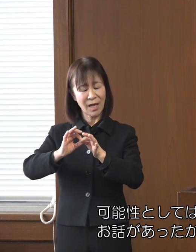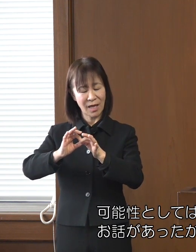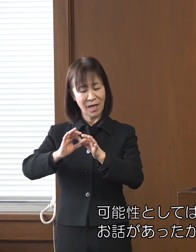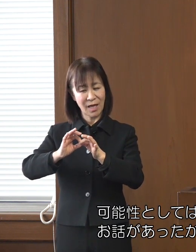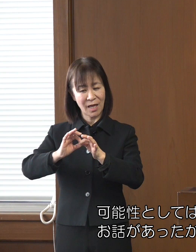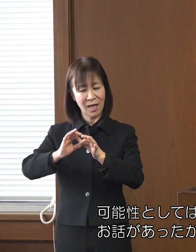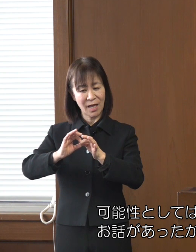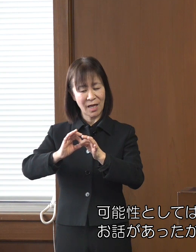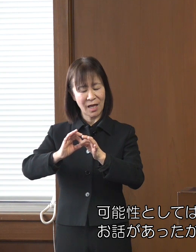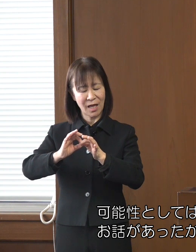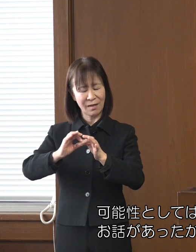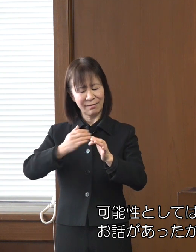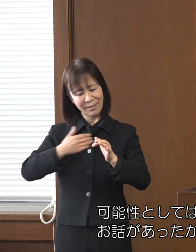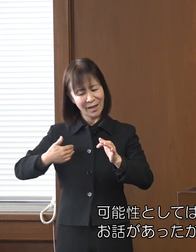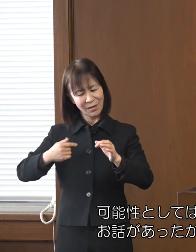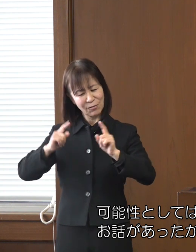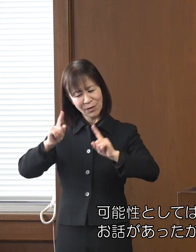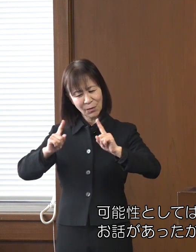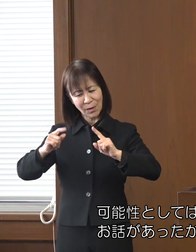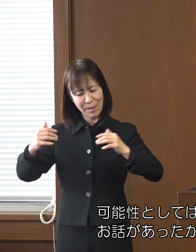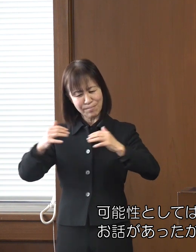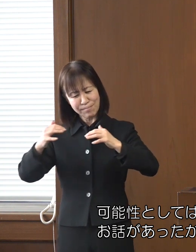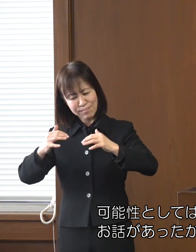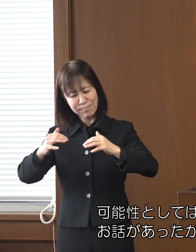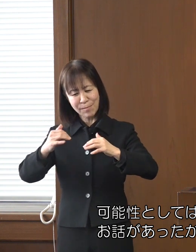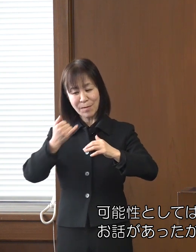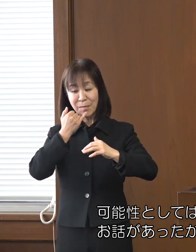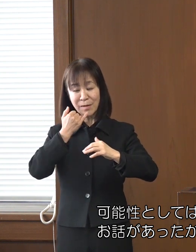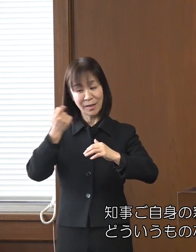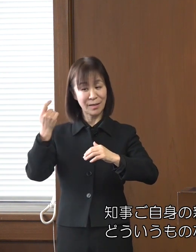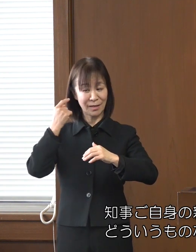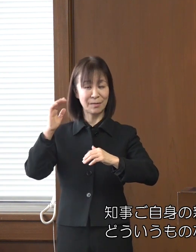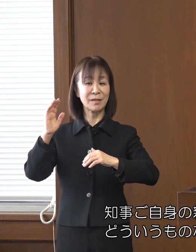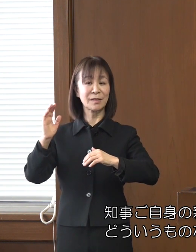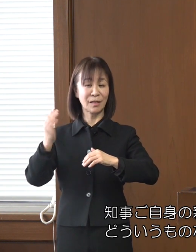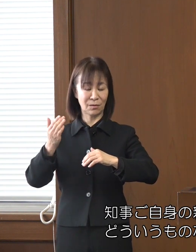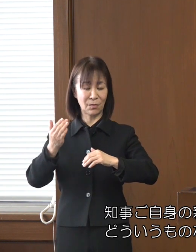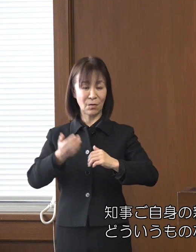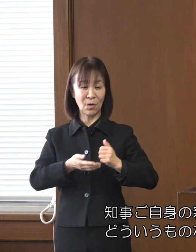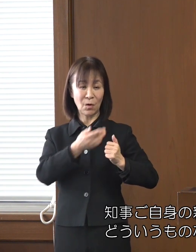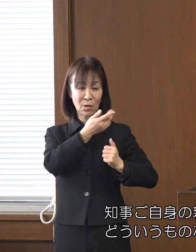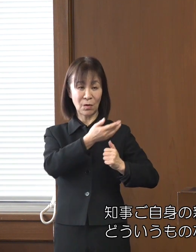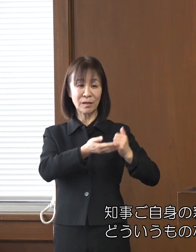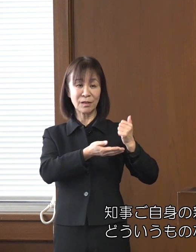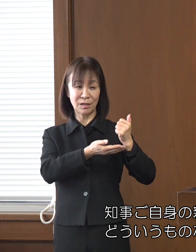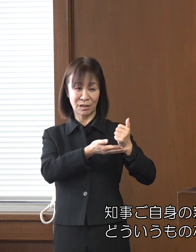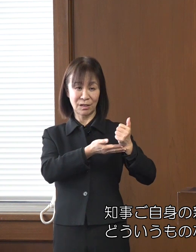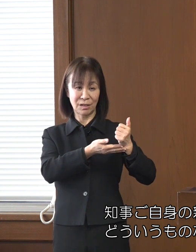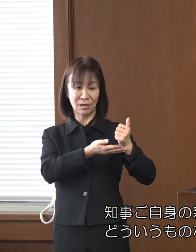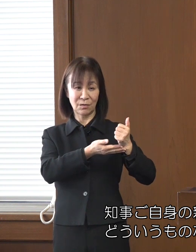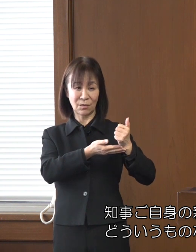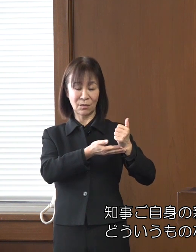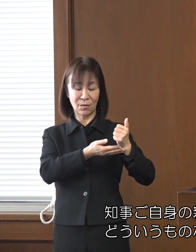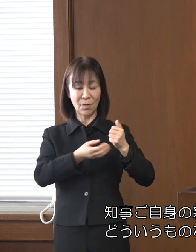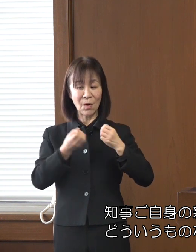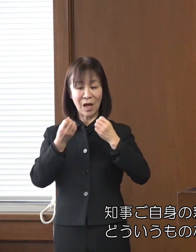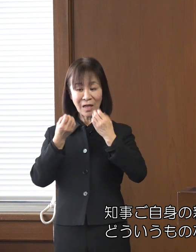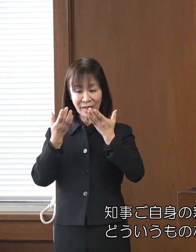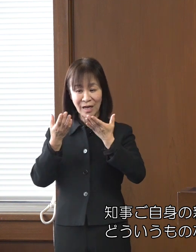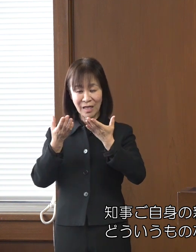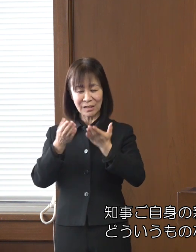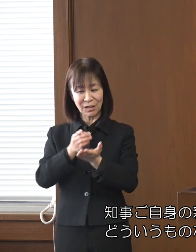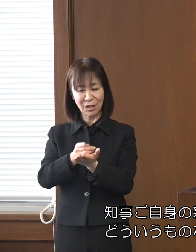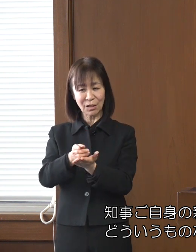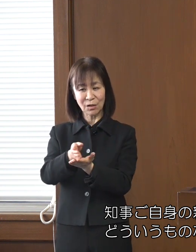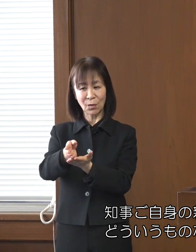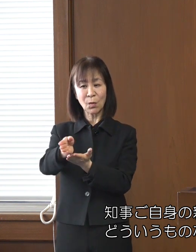いっていうような話があったかと思います。まあ、知事ご自身 の、 その新ルートに対する